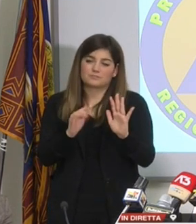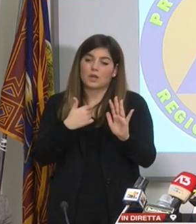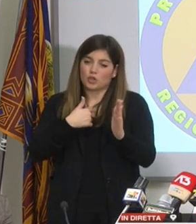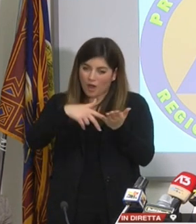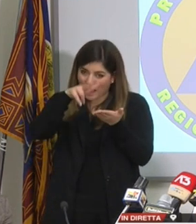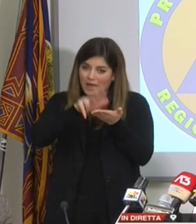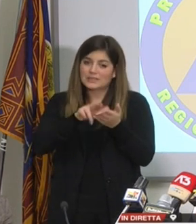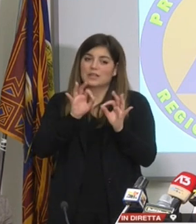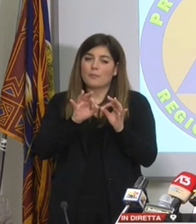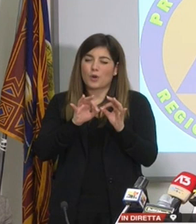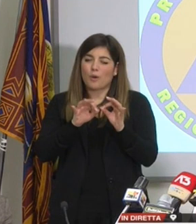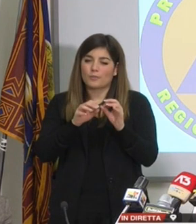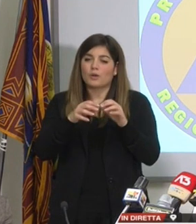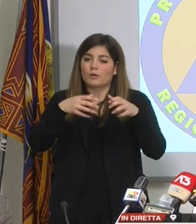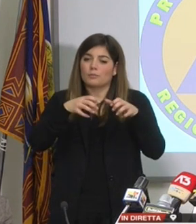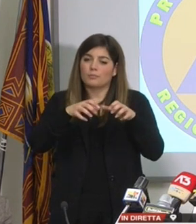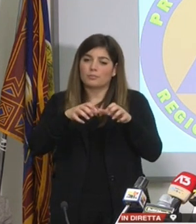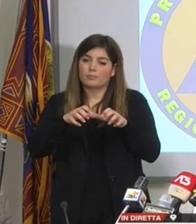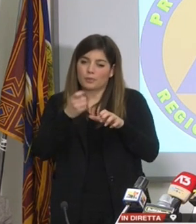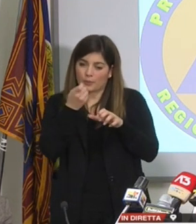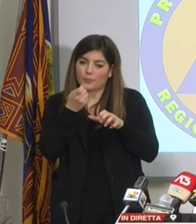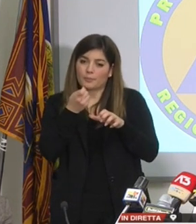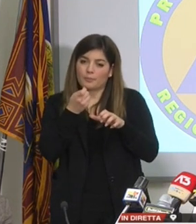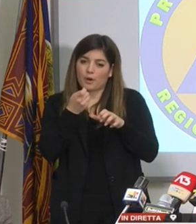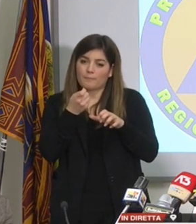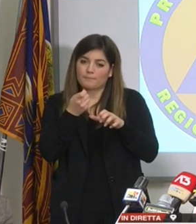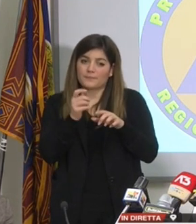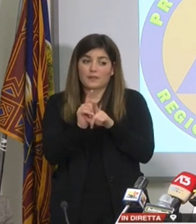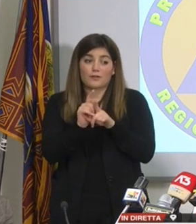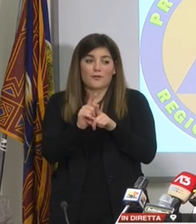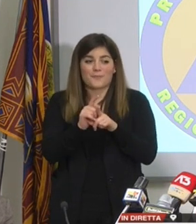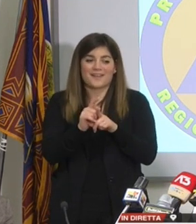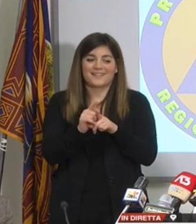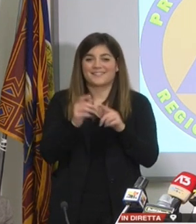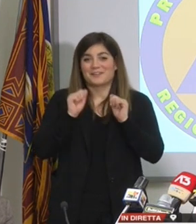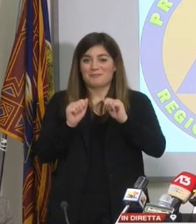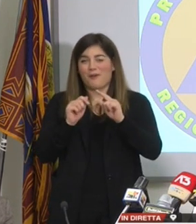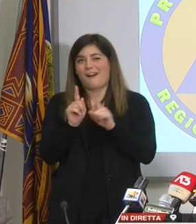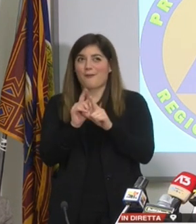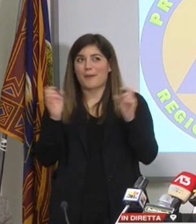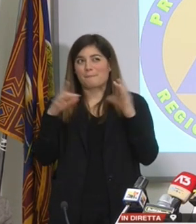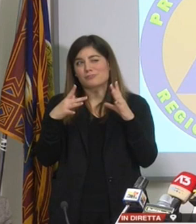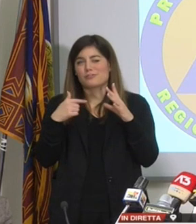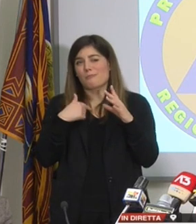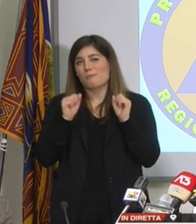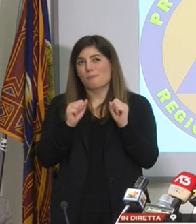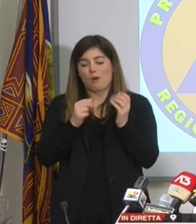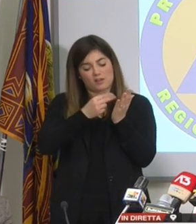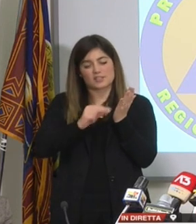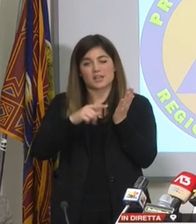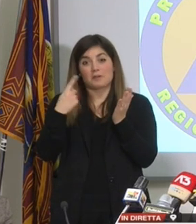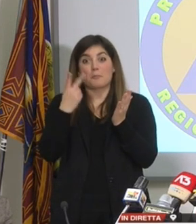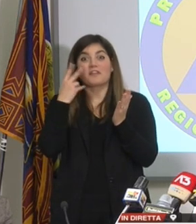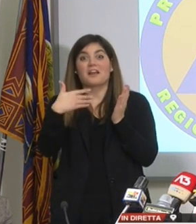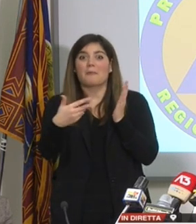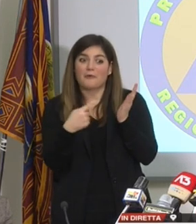diminuito. Perfetto, prima era... Anzi, facciamo come quei prestigiatori, lo scrivo su un pezzetto 40, di carta e ve lo do. Il nostro, 1,47 era?